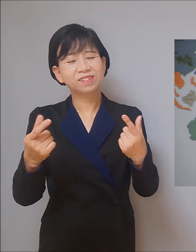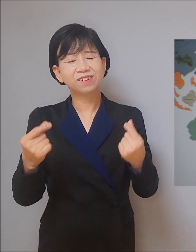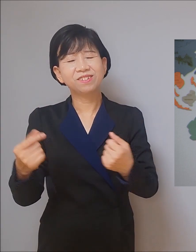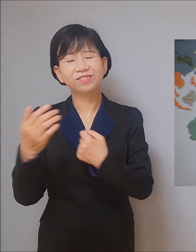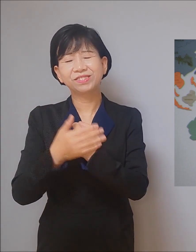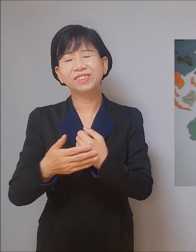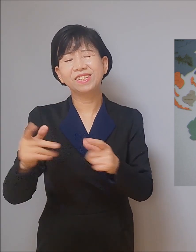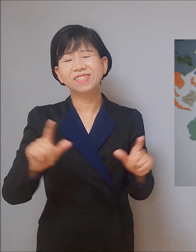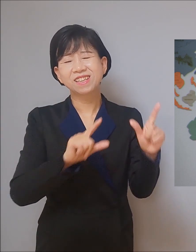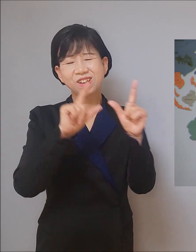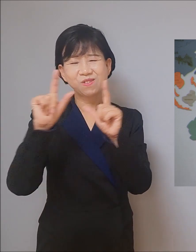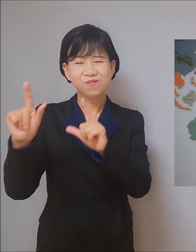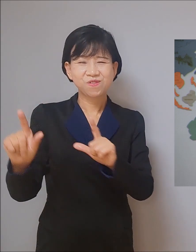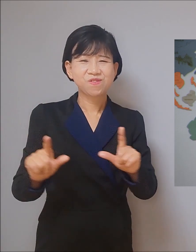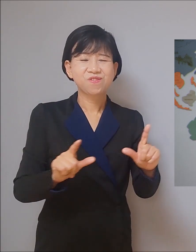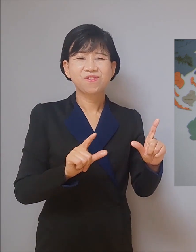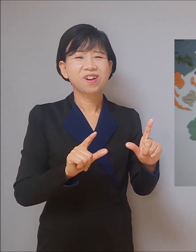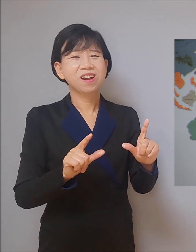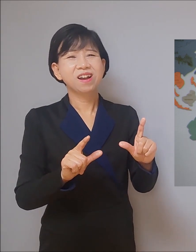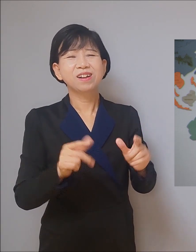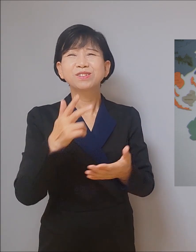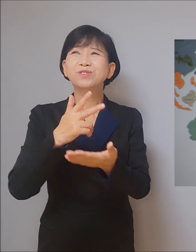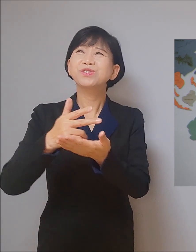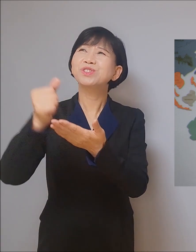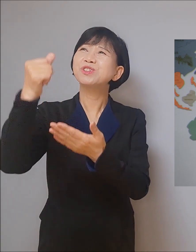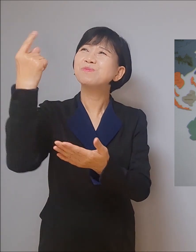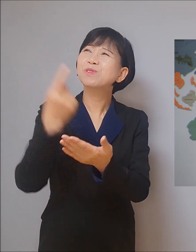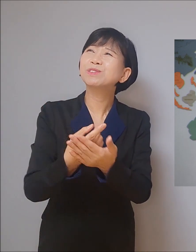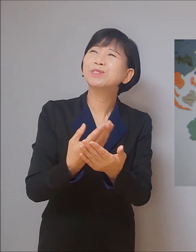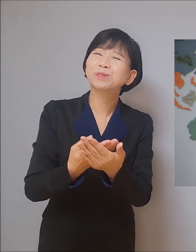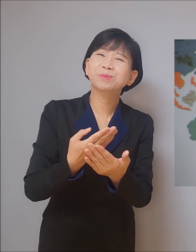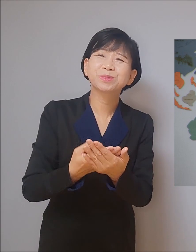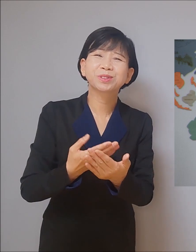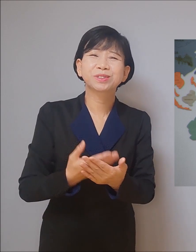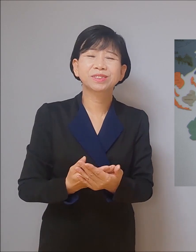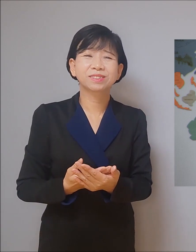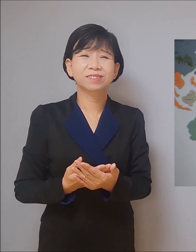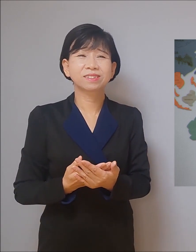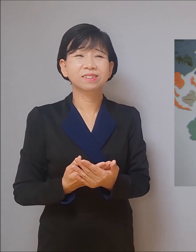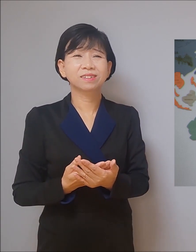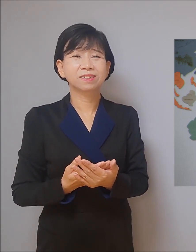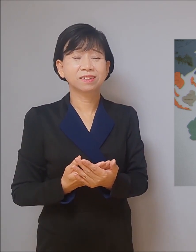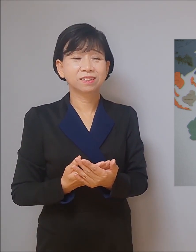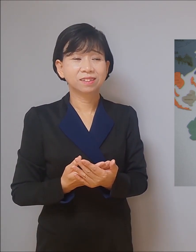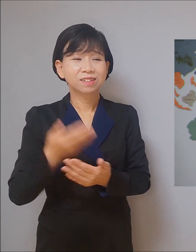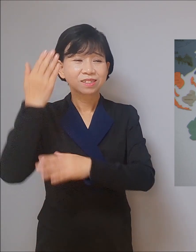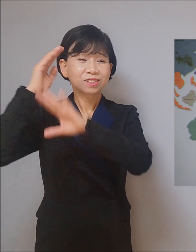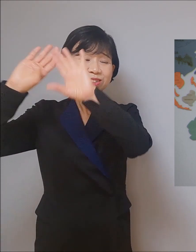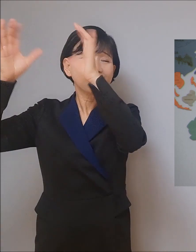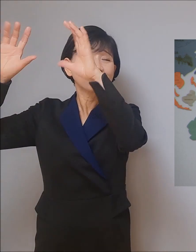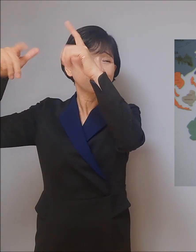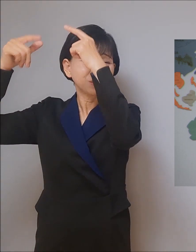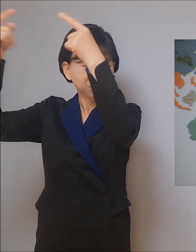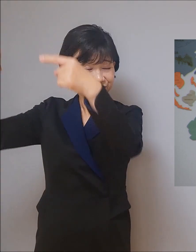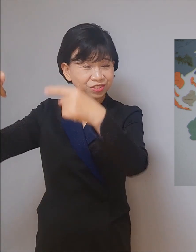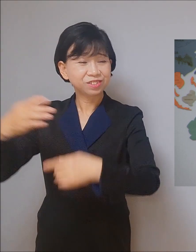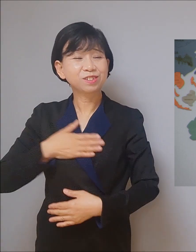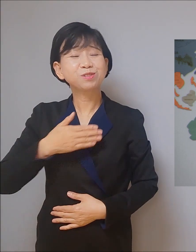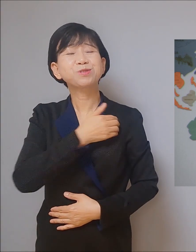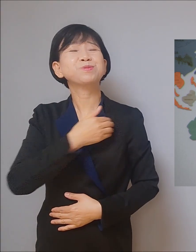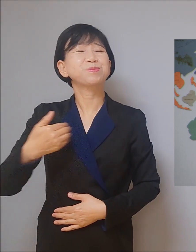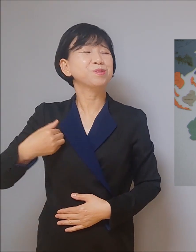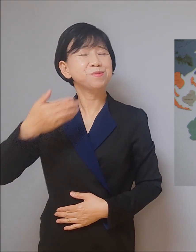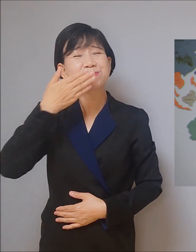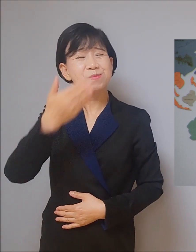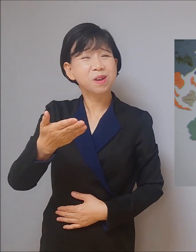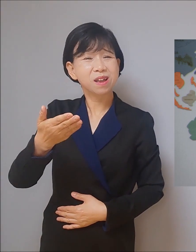은혜 생활하는 가운데 마라나타 주 예수여 오시옵소서. 천국 갈 것 같거든. 그런데